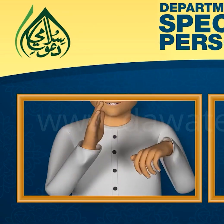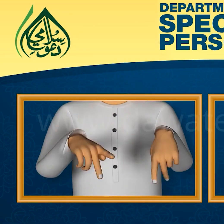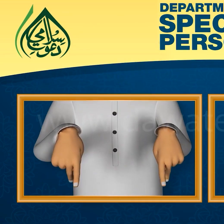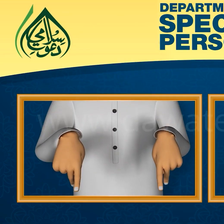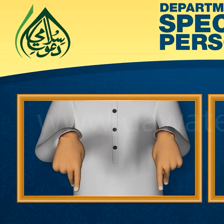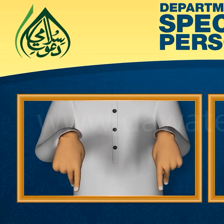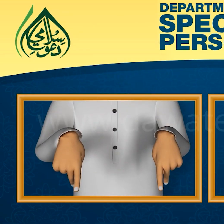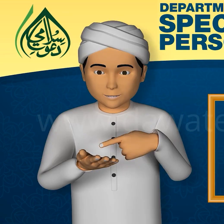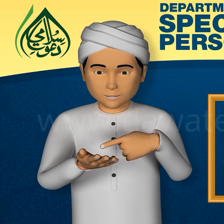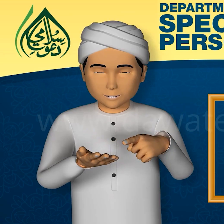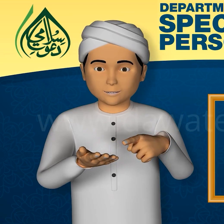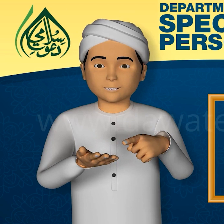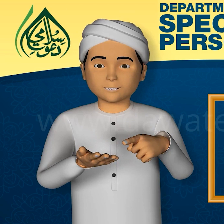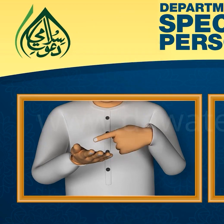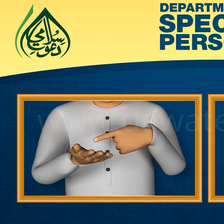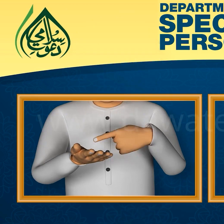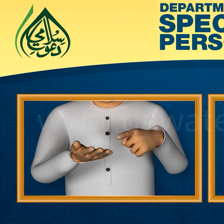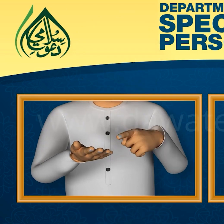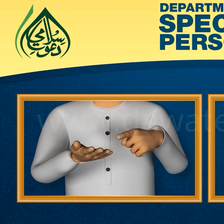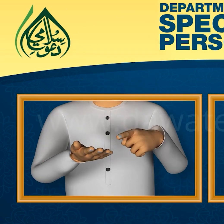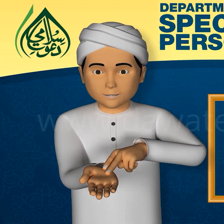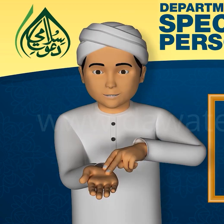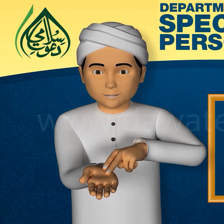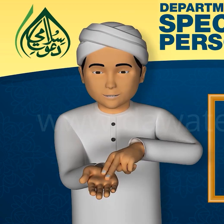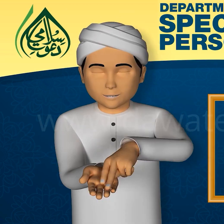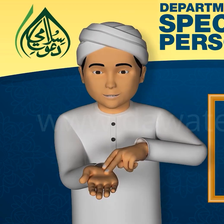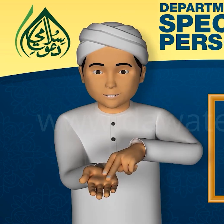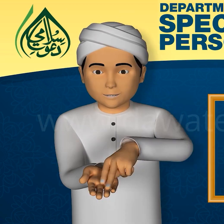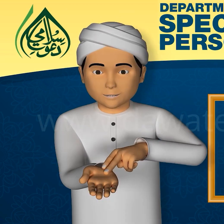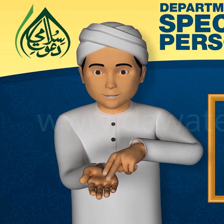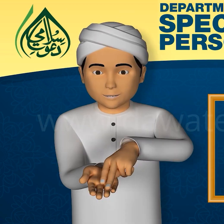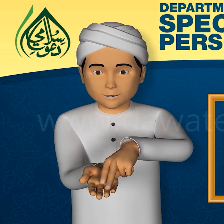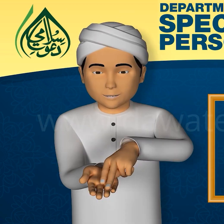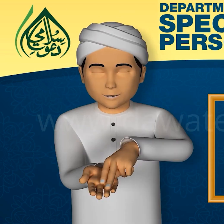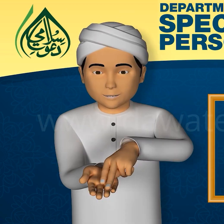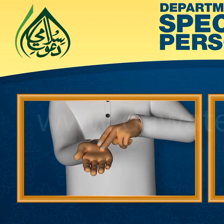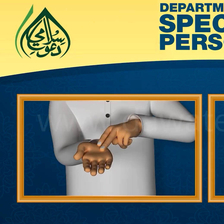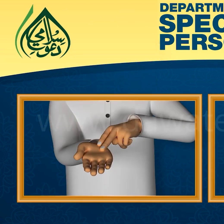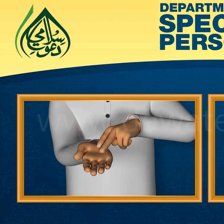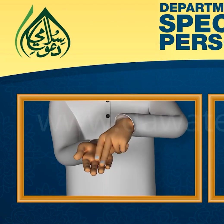बेंच दुरुस्त दुरुस्त रबर